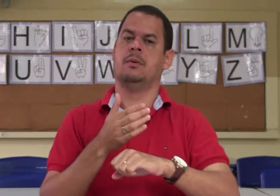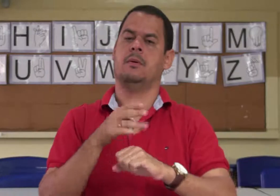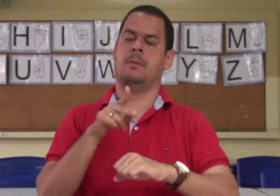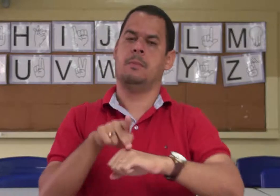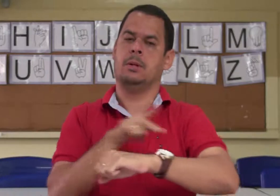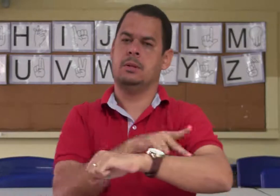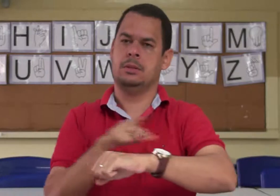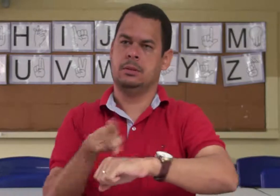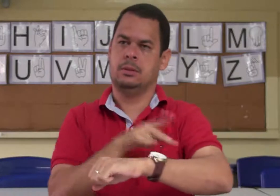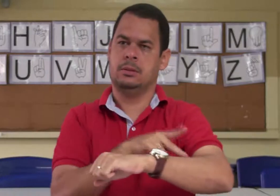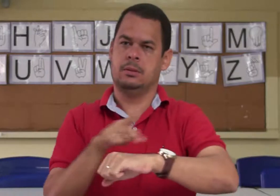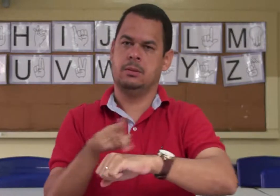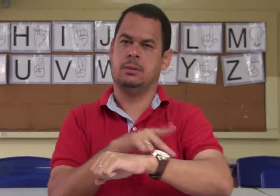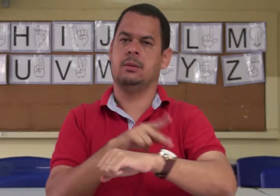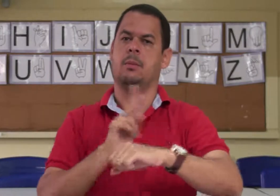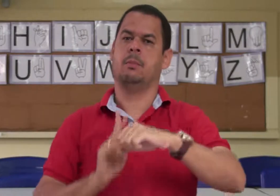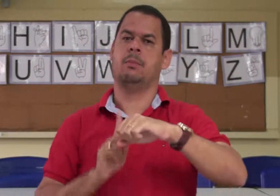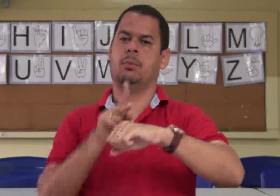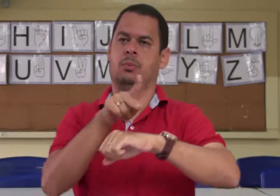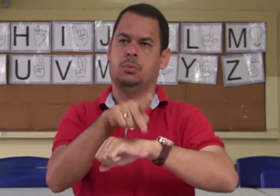estudei na Rural, cursei pedagogia,